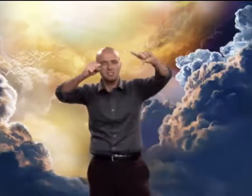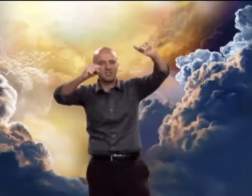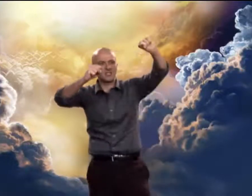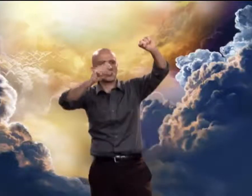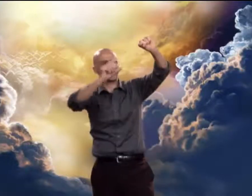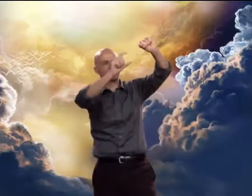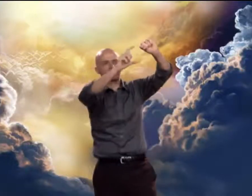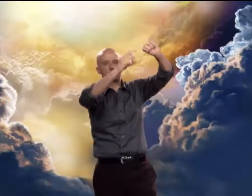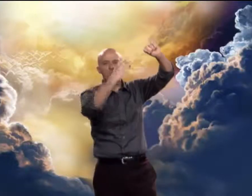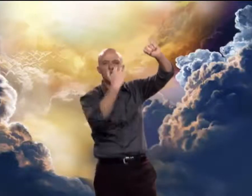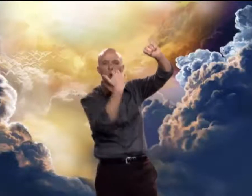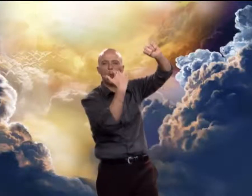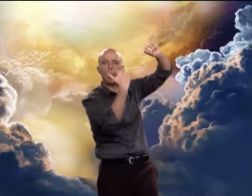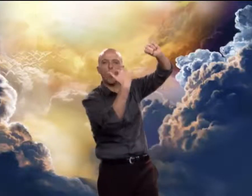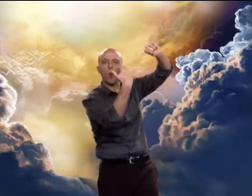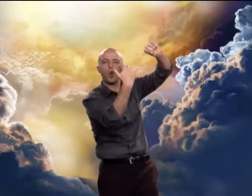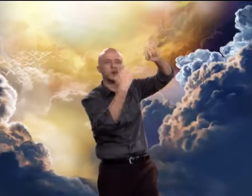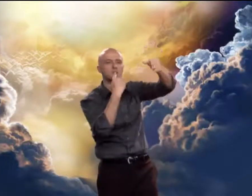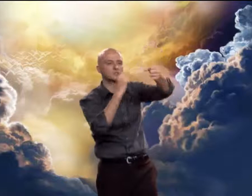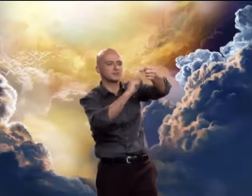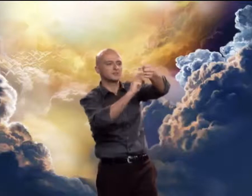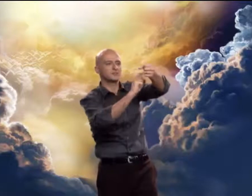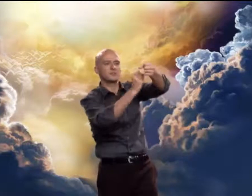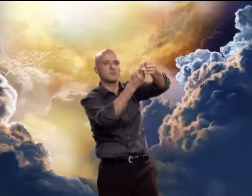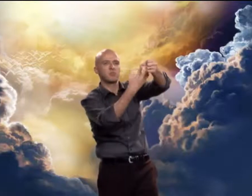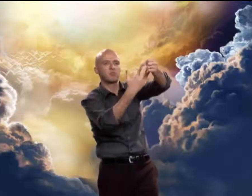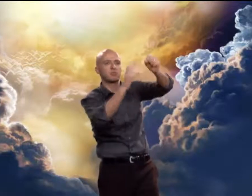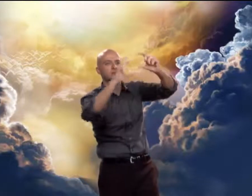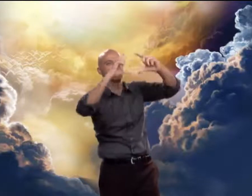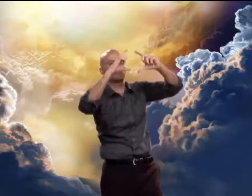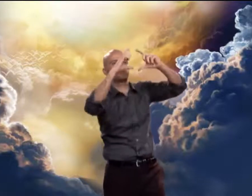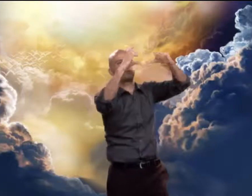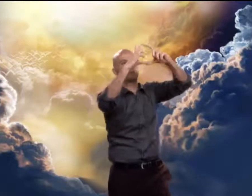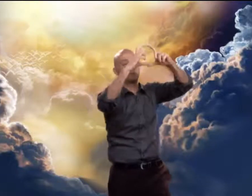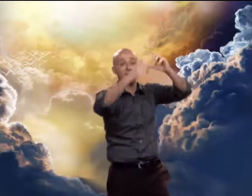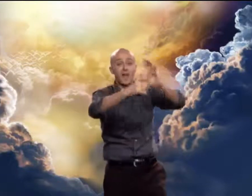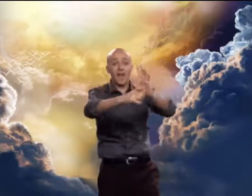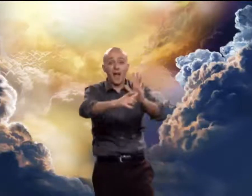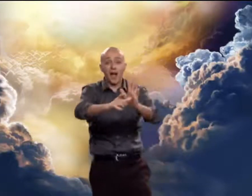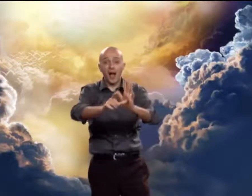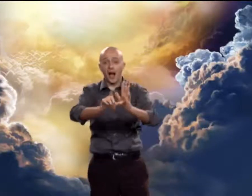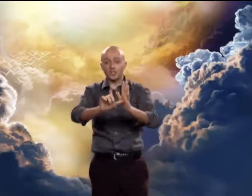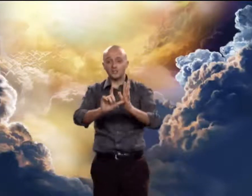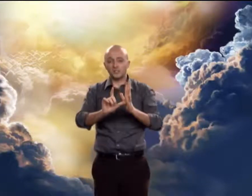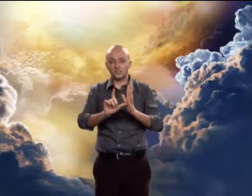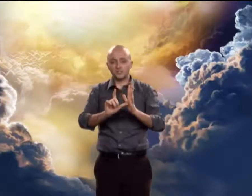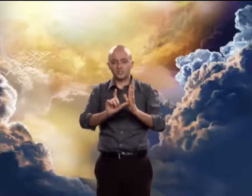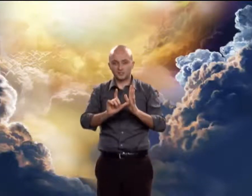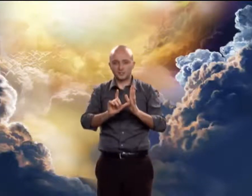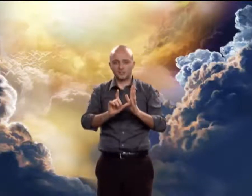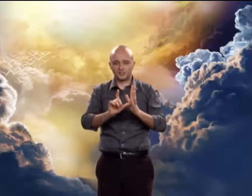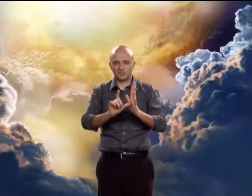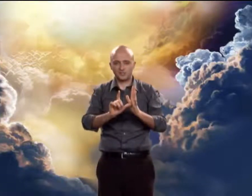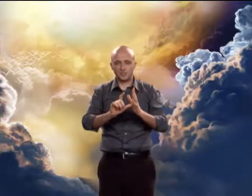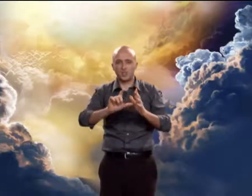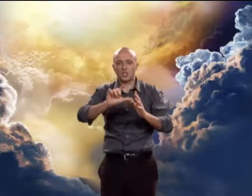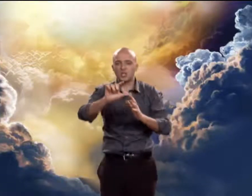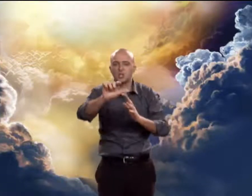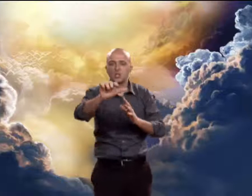nesse tempo, a advertência de Cristo é: tenham cuidado para não sobrecarregar o coração de vocês de